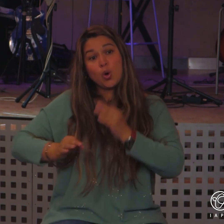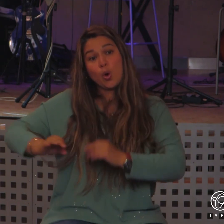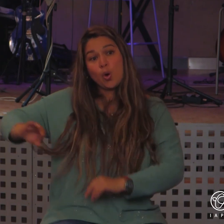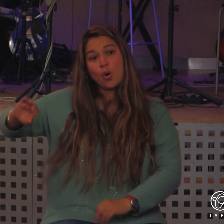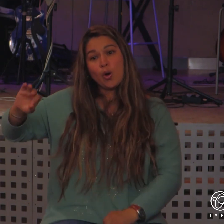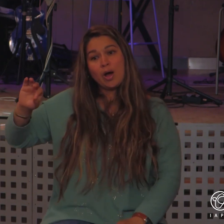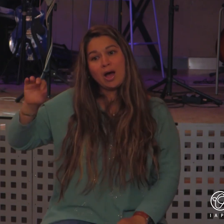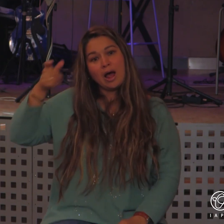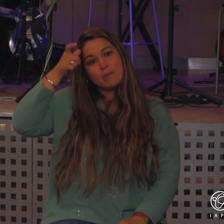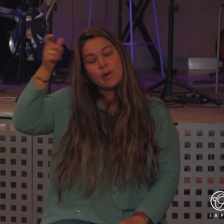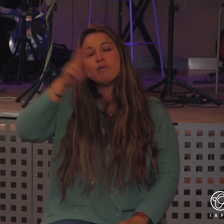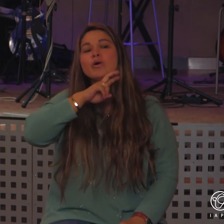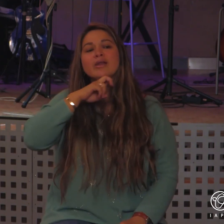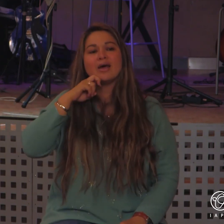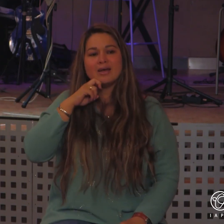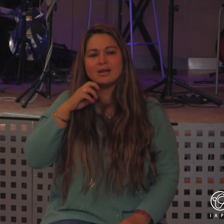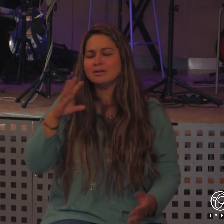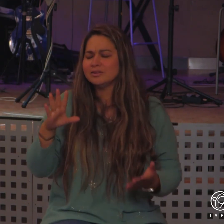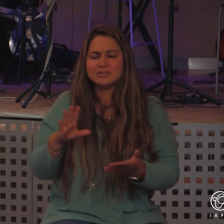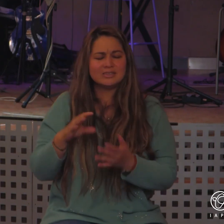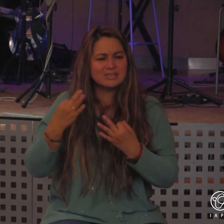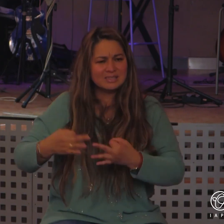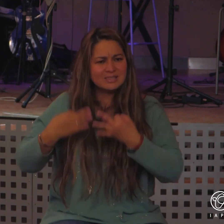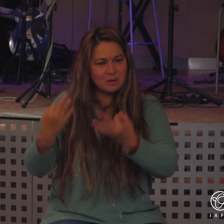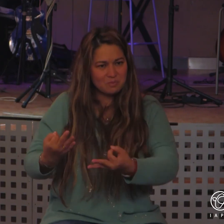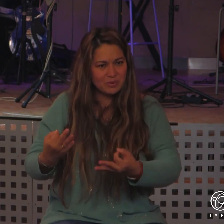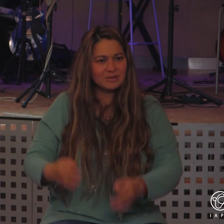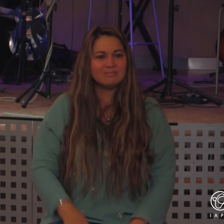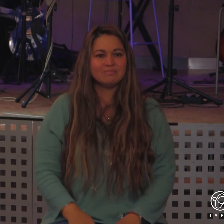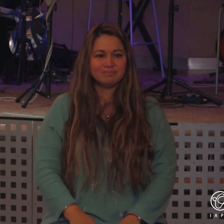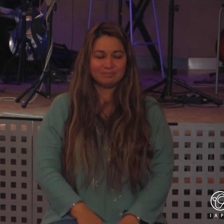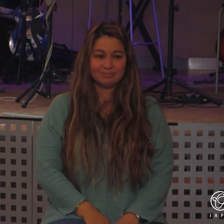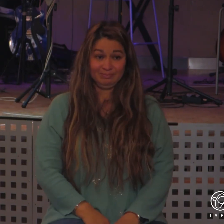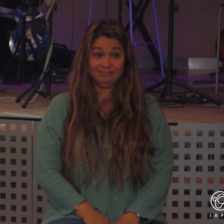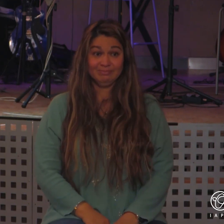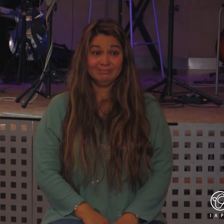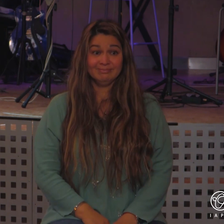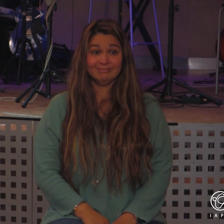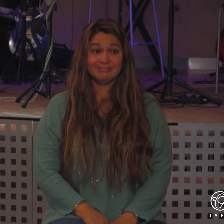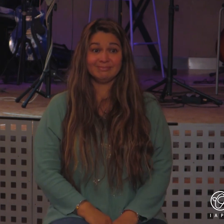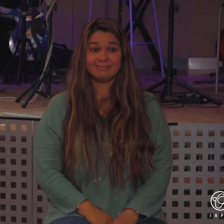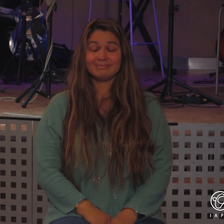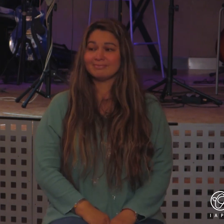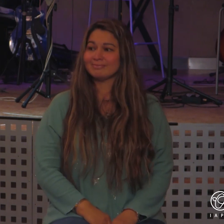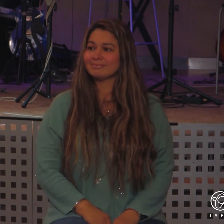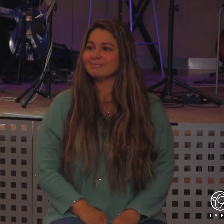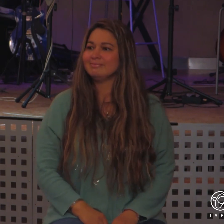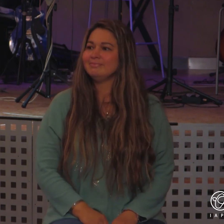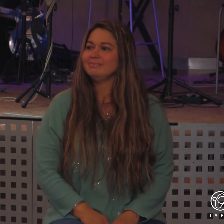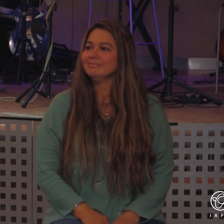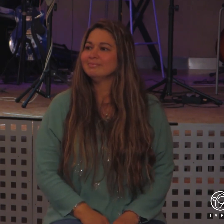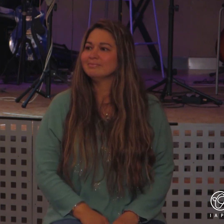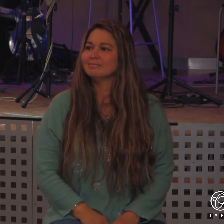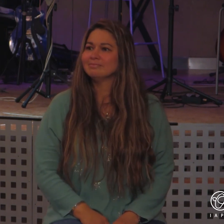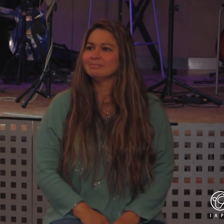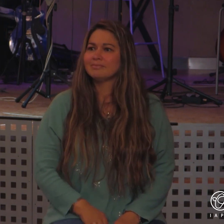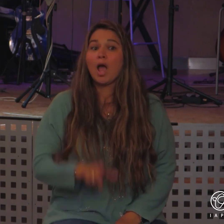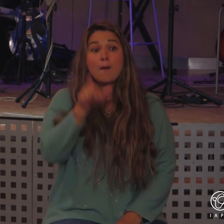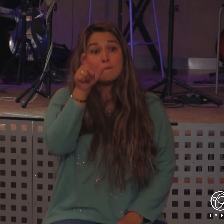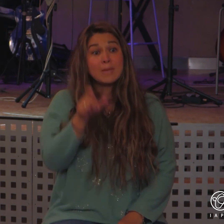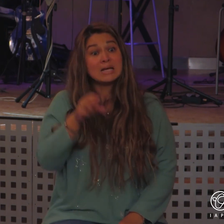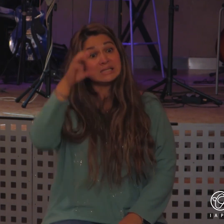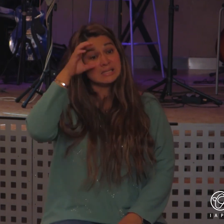que vivió. ¿Recordáis? Samuel fue un buen hombre, entre comillas, lo de bueno, un buen profeta, un buen